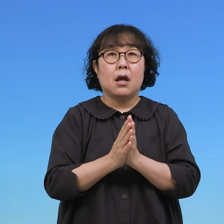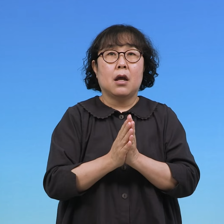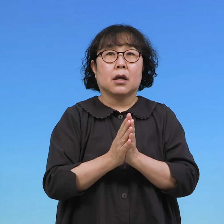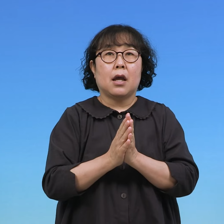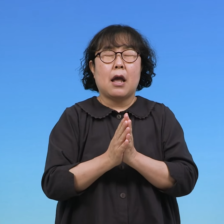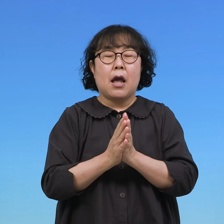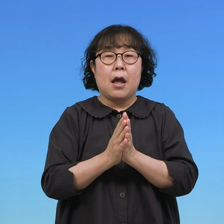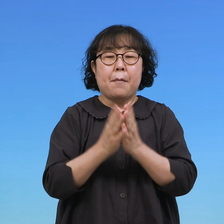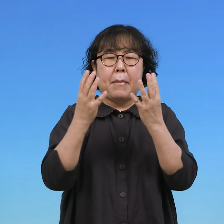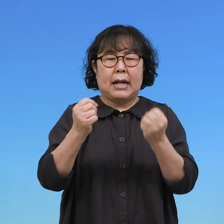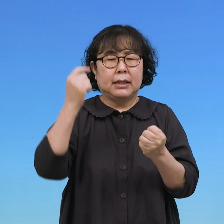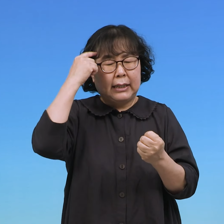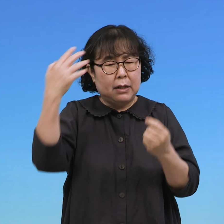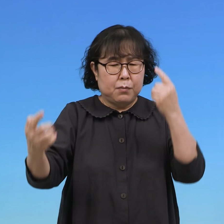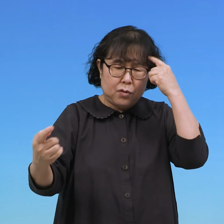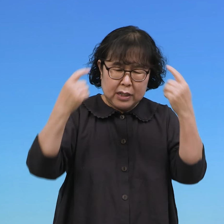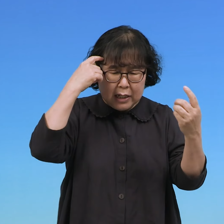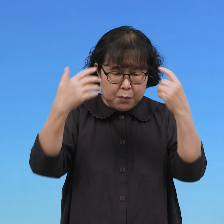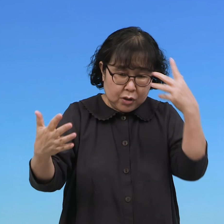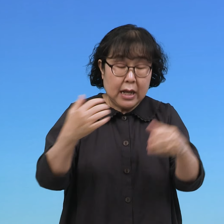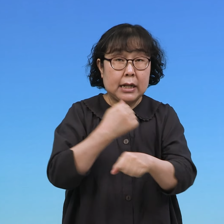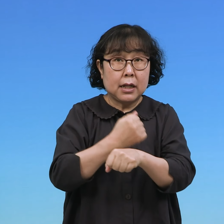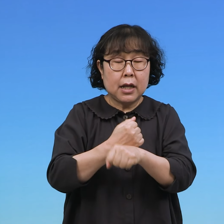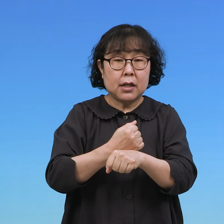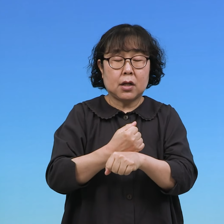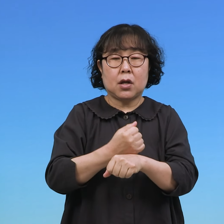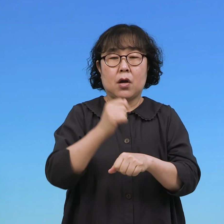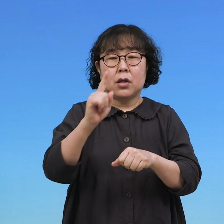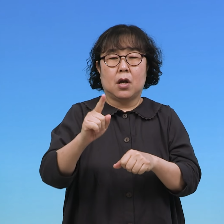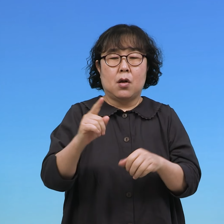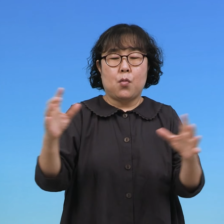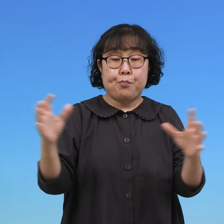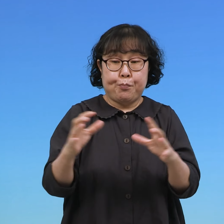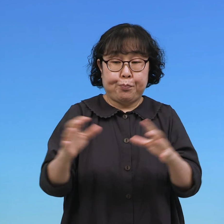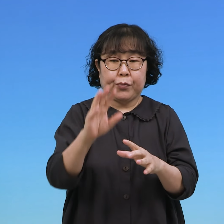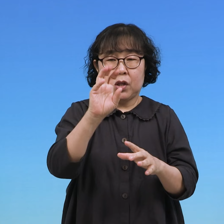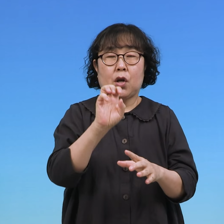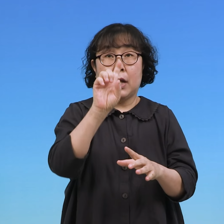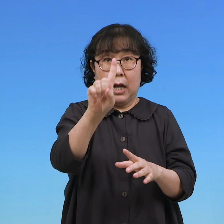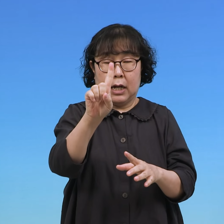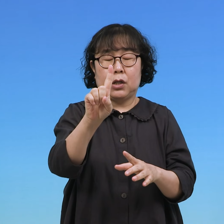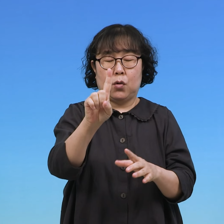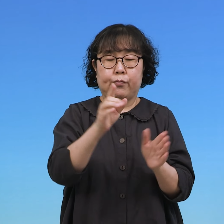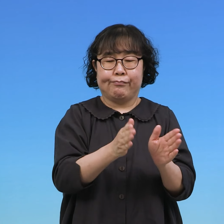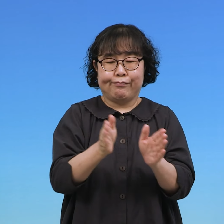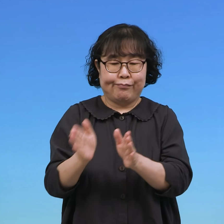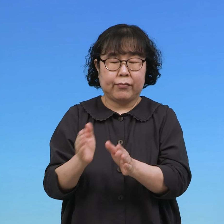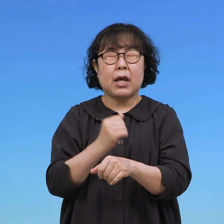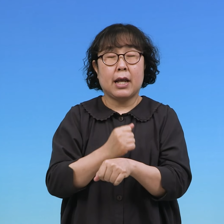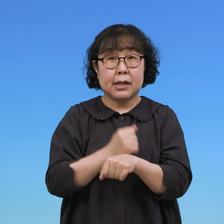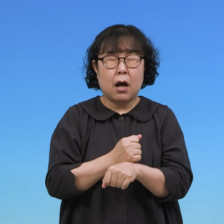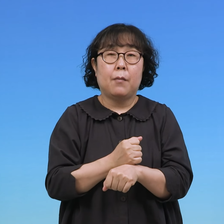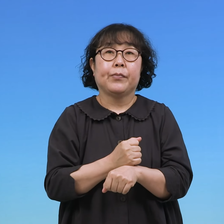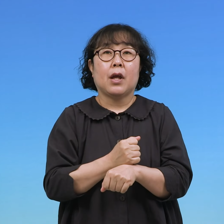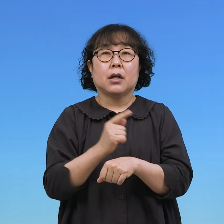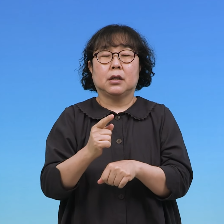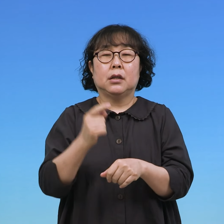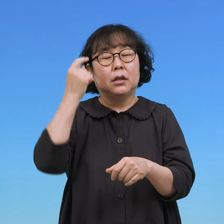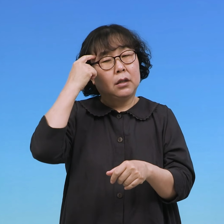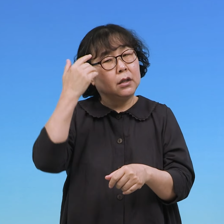많은 질문을 이 어른에게 보냈는데, 그것을 이제 31가지로 질문을 추려가지고 그 질문에 대하여